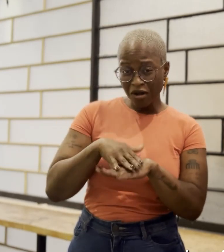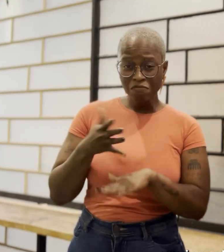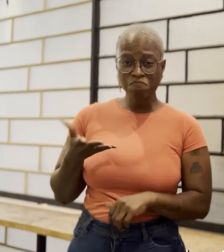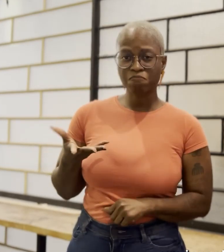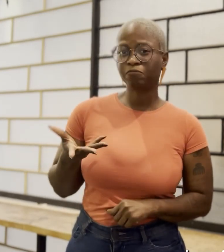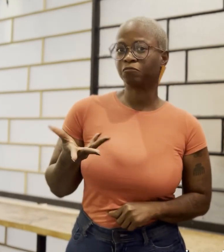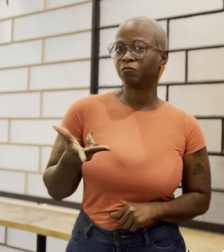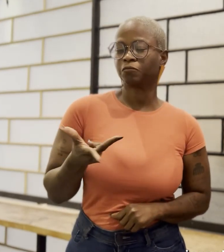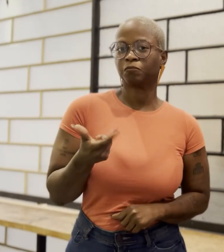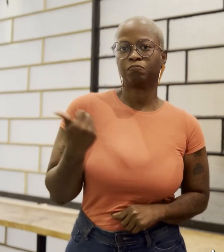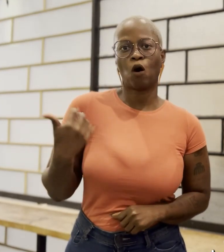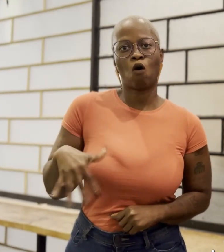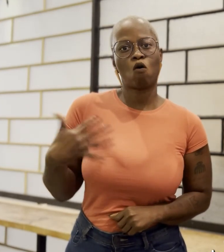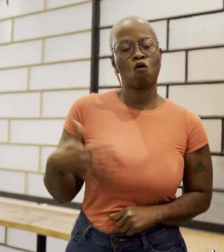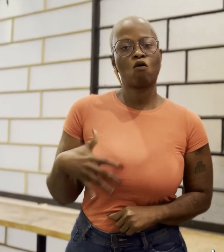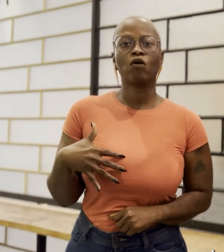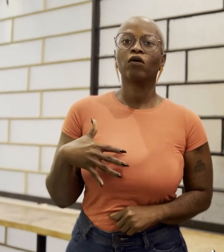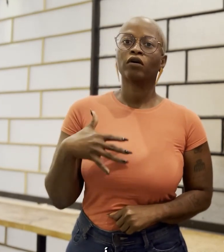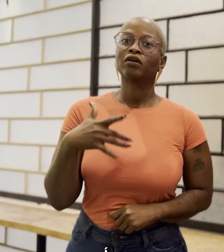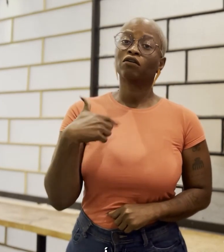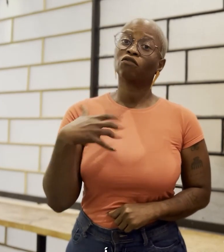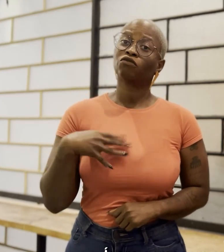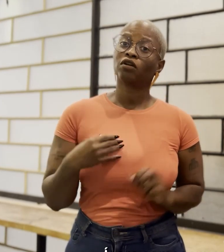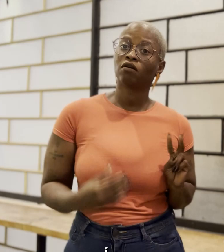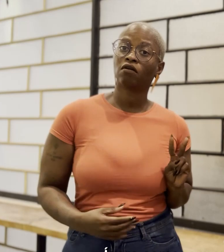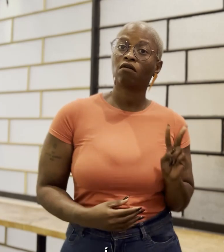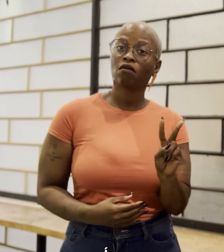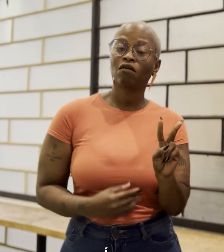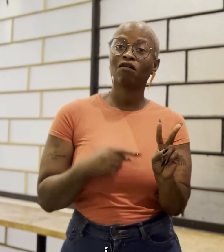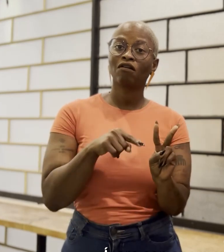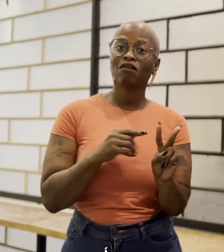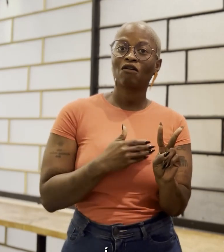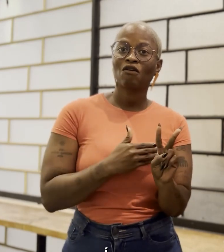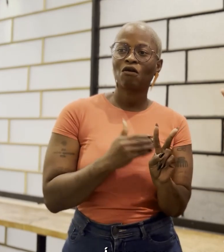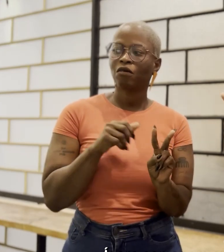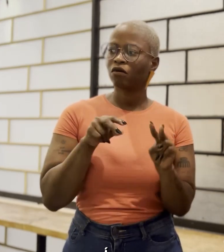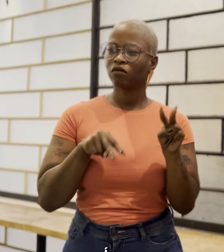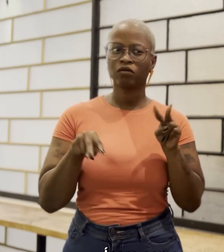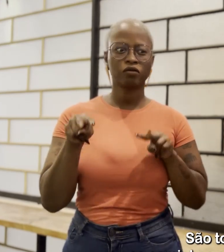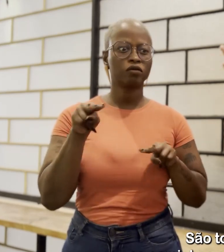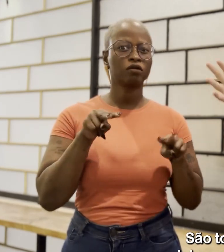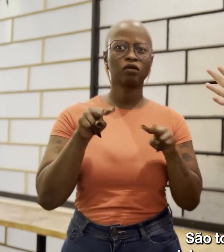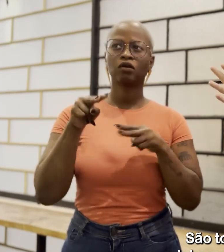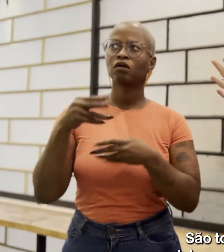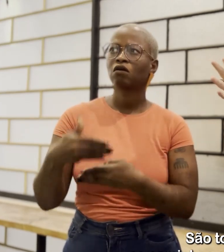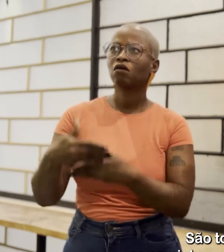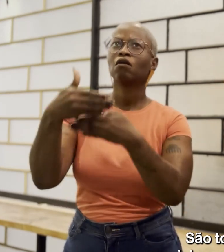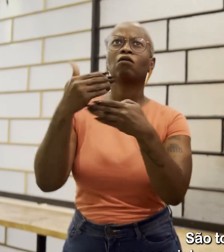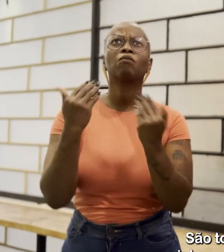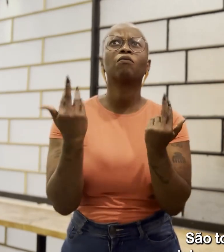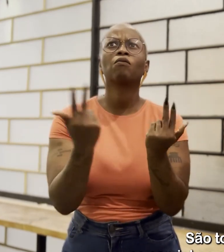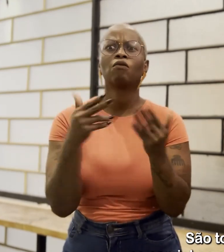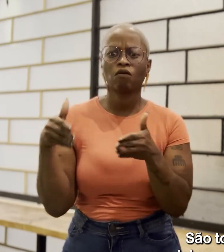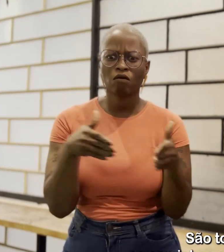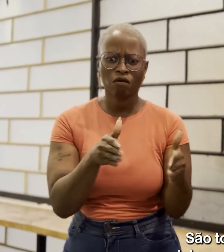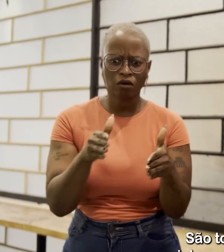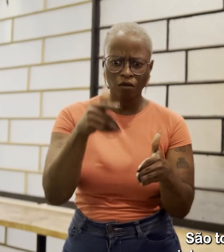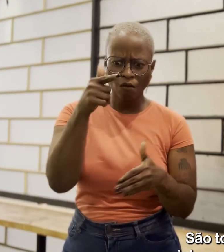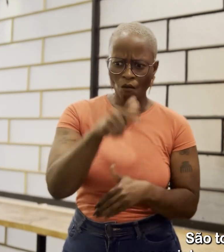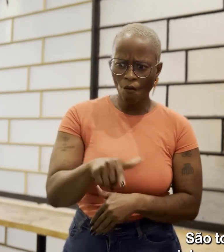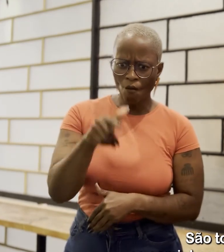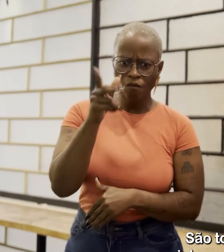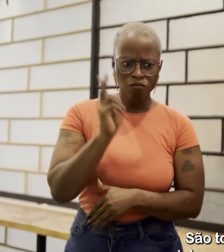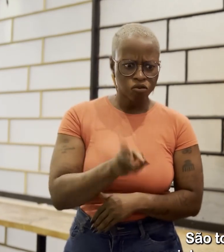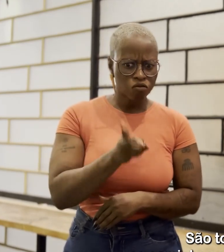excepcional. E ele e seu filho, Ícaro, começam então a olhar, as paredes são todas iguais, os caminhos se